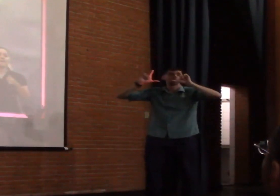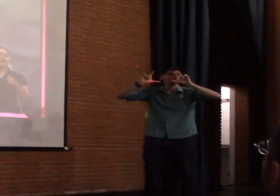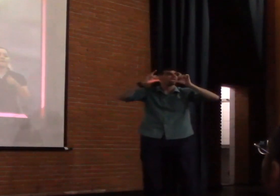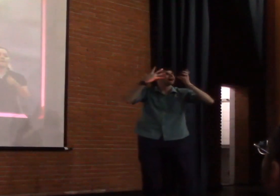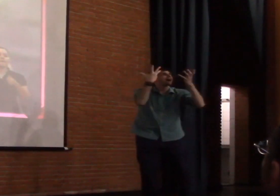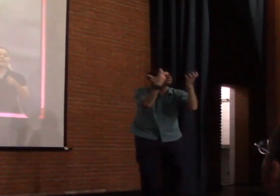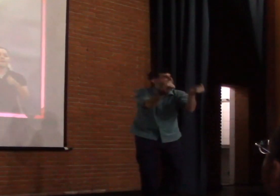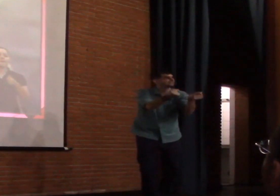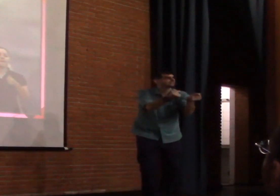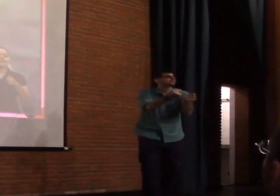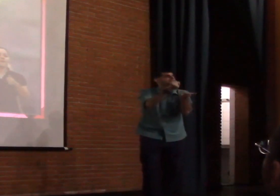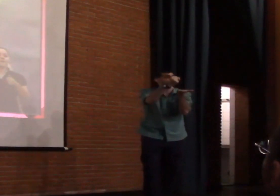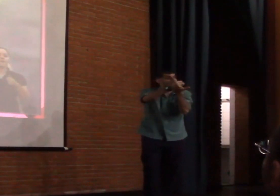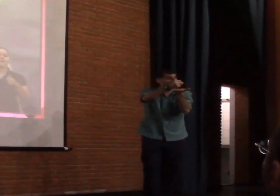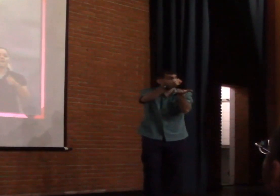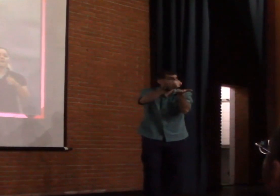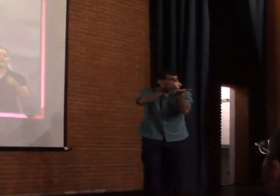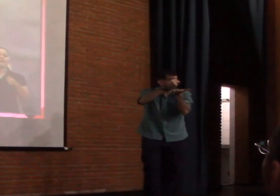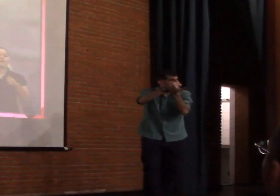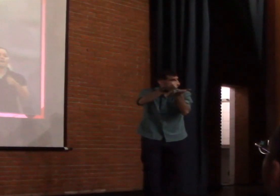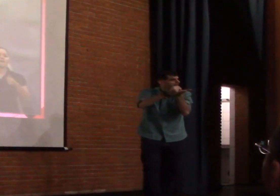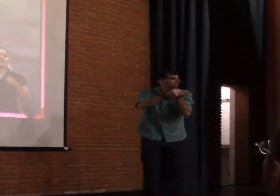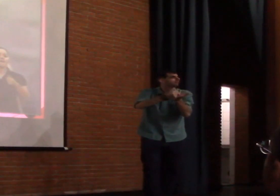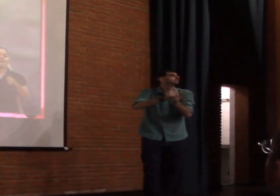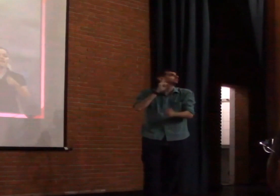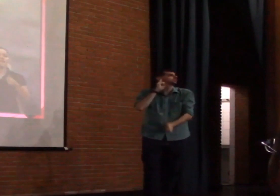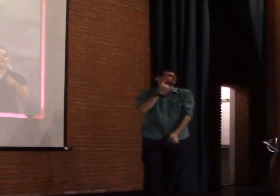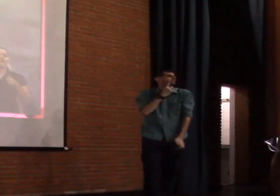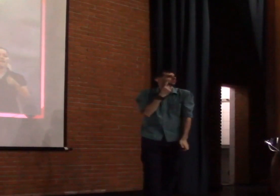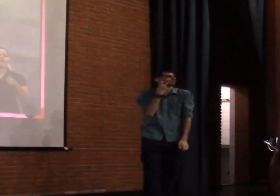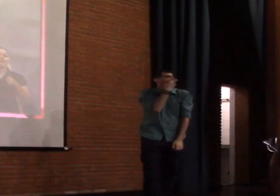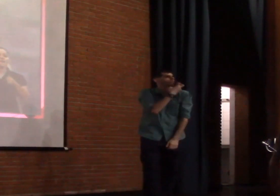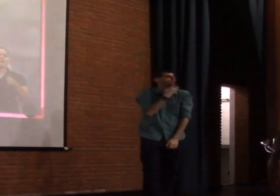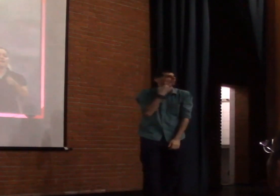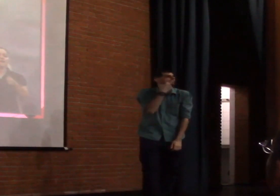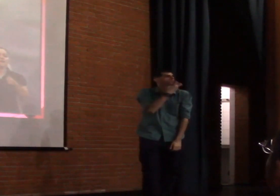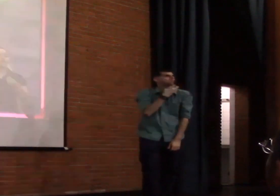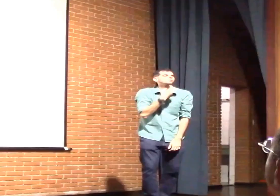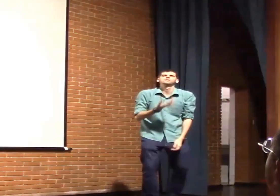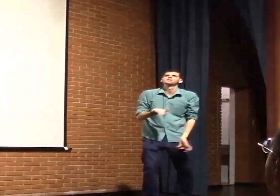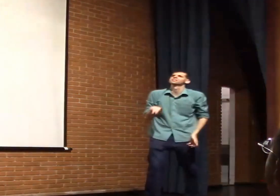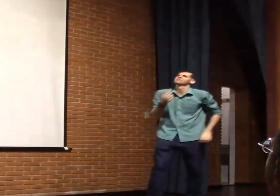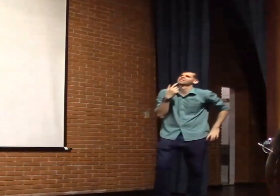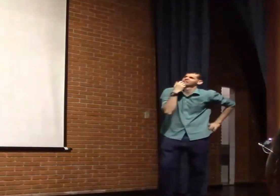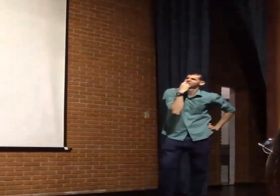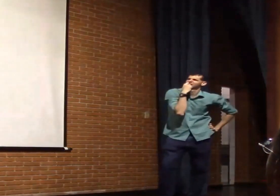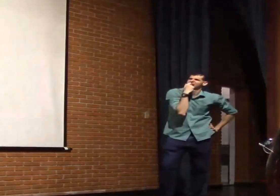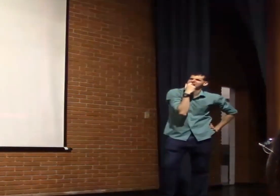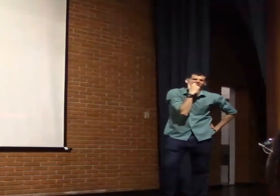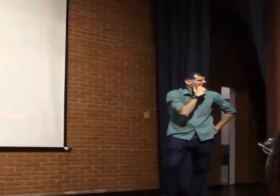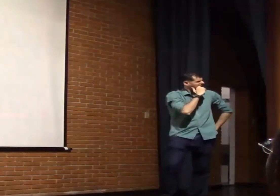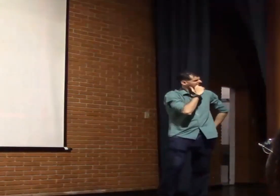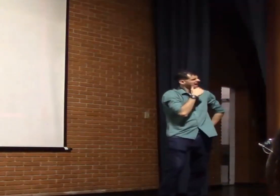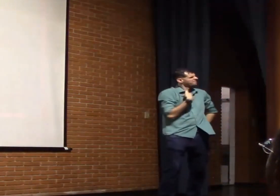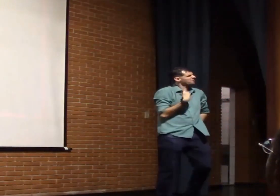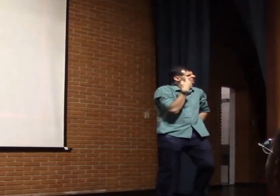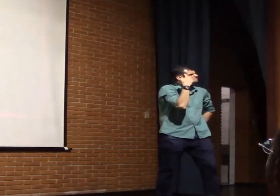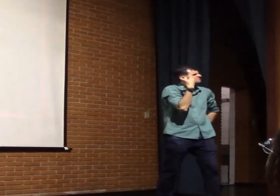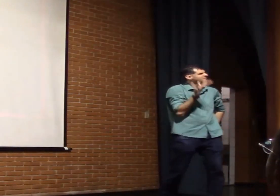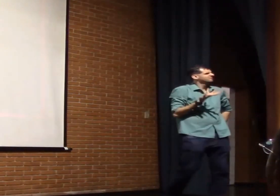tinha, né, uma faixa lá que contratava-se surdos, oralizados, né? E aí os surdos viam aquela situação,